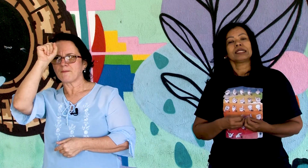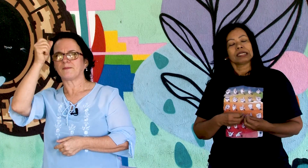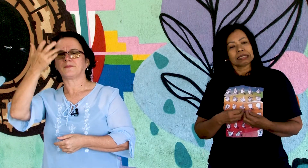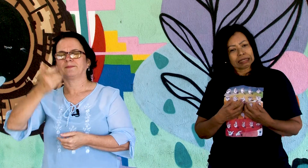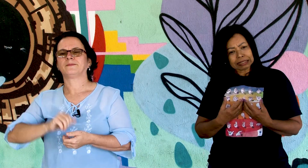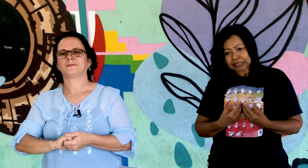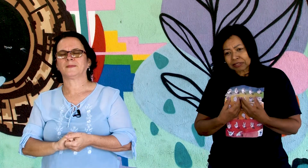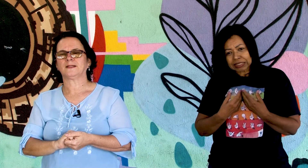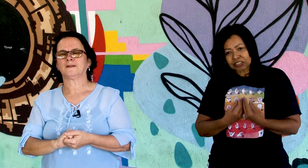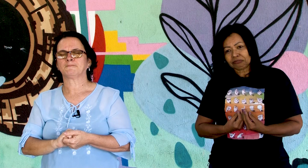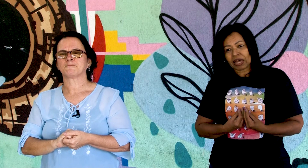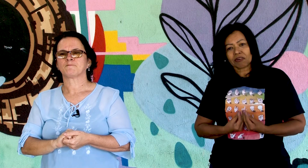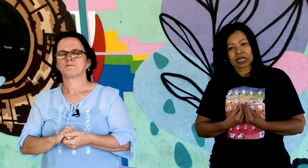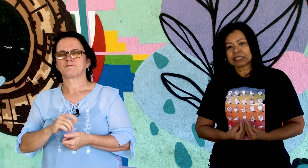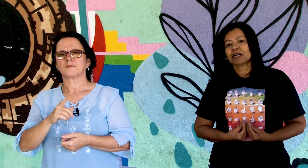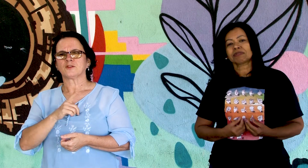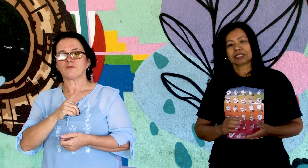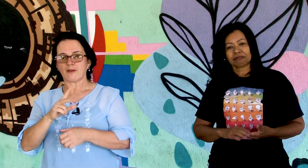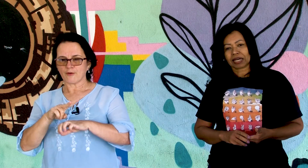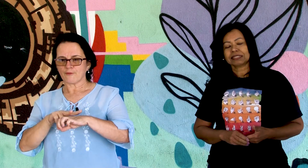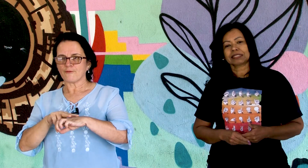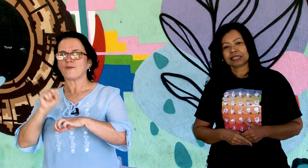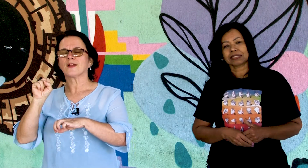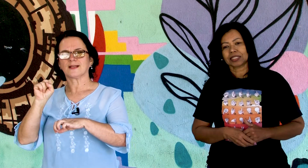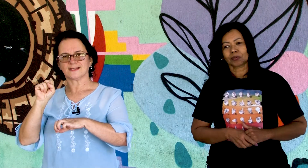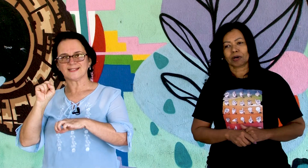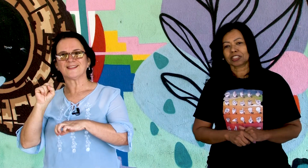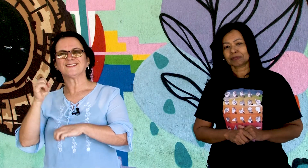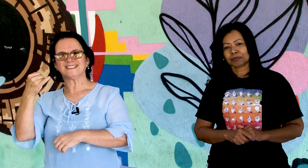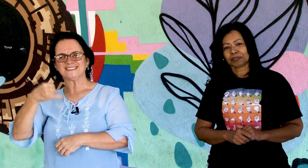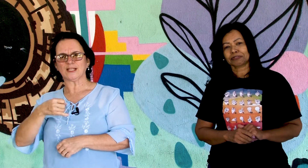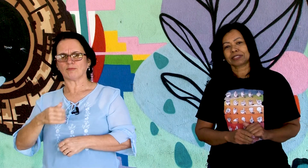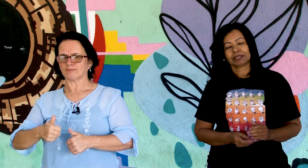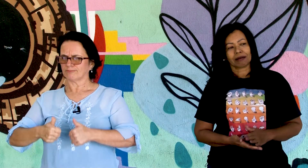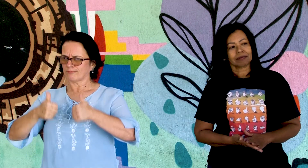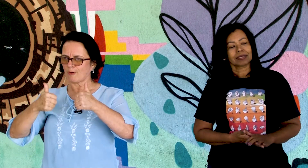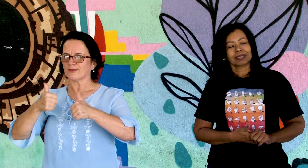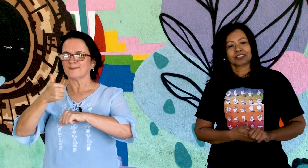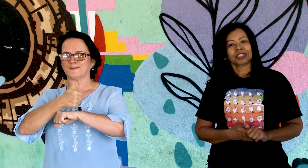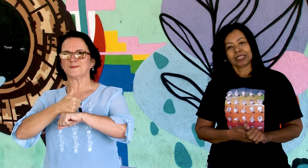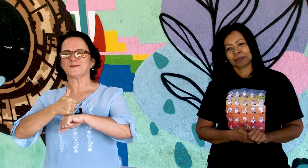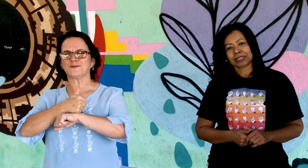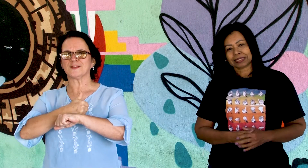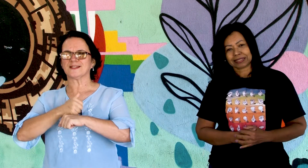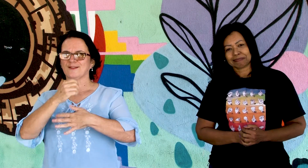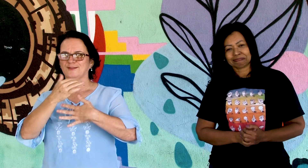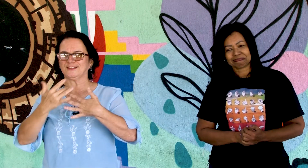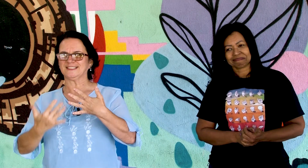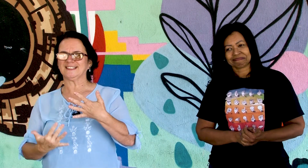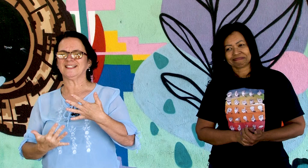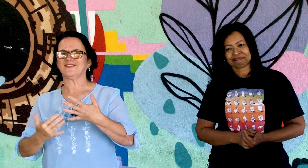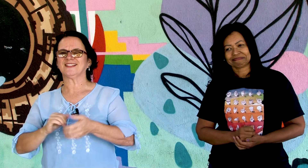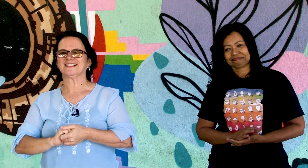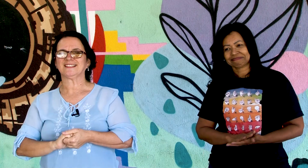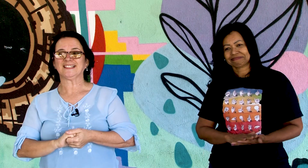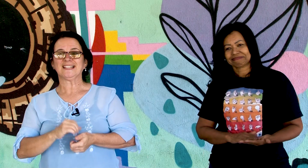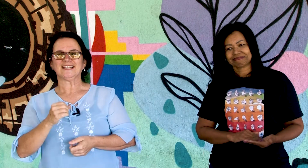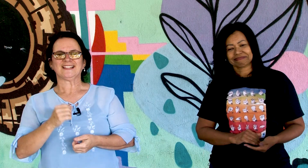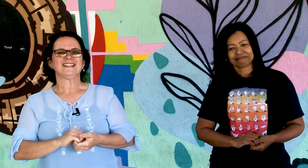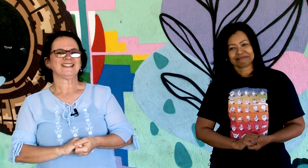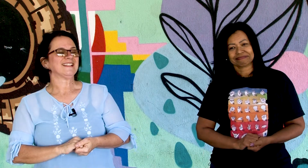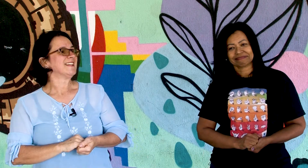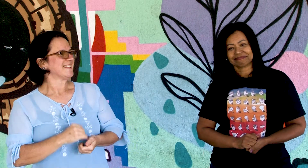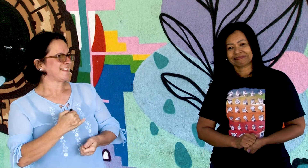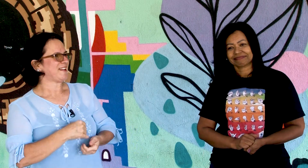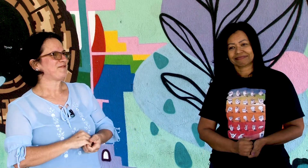procure. E se você tiver vocação, você vai ser sim um ótimo profissional de Libras. É isso mesmo,